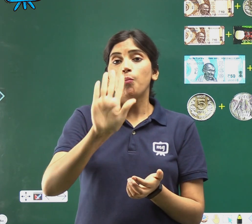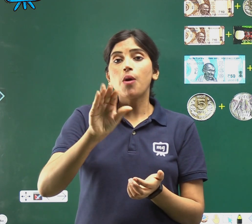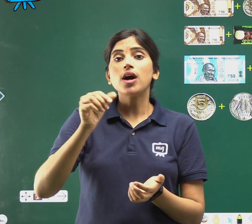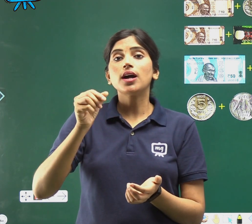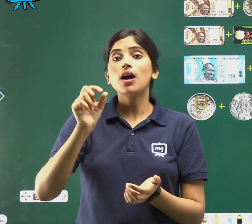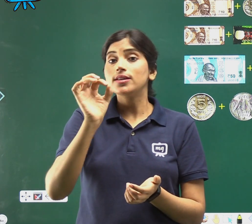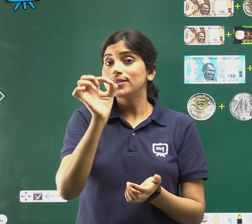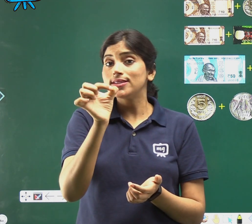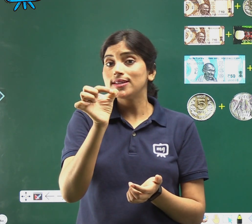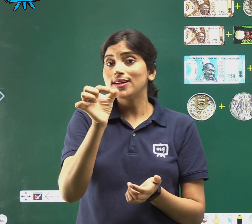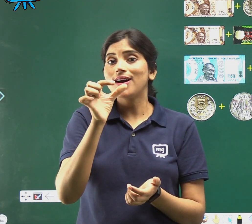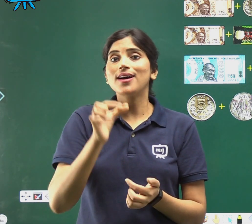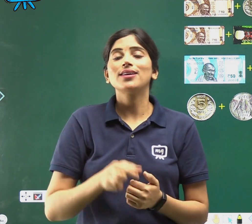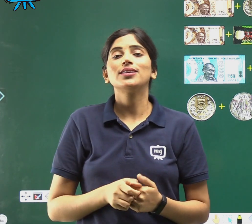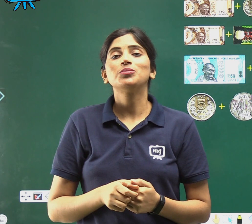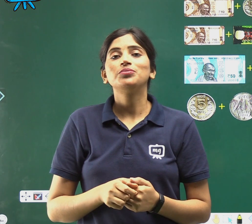5 रुपए का सिक्का